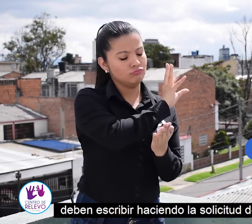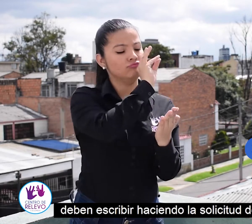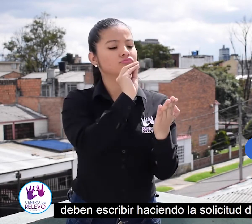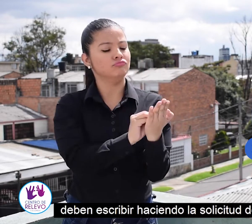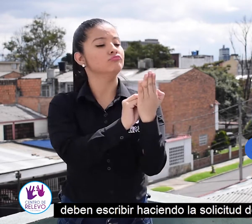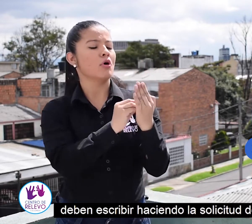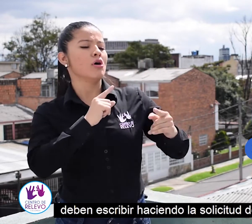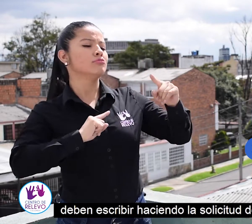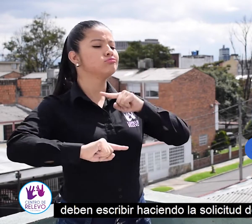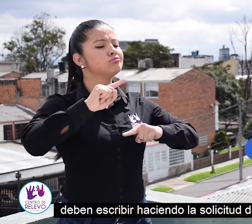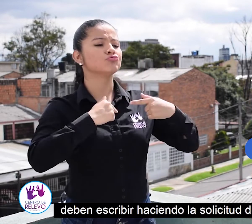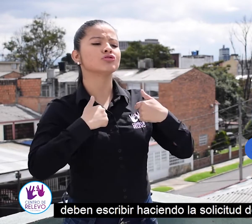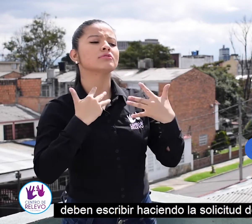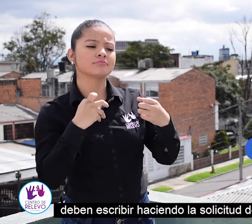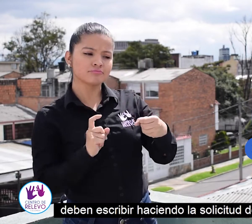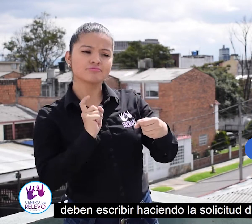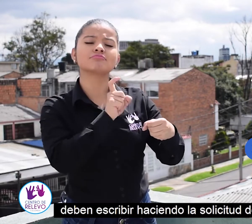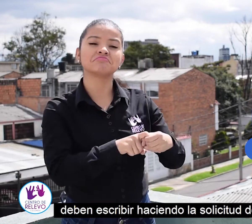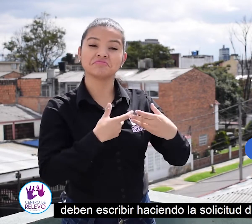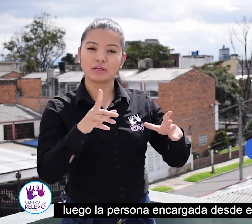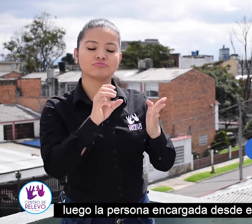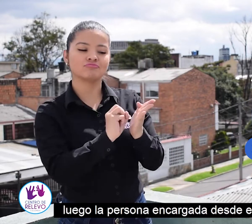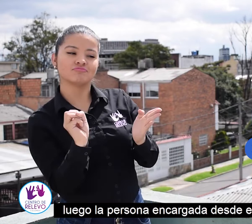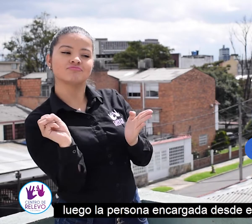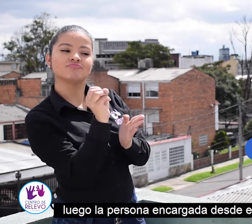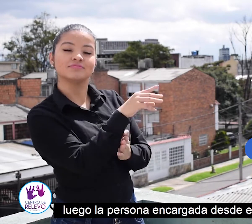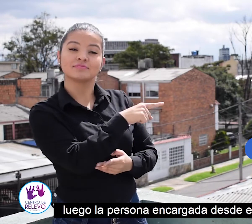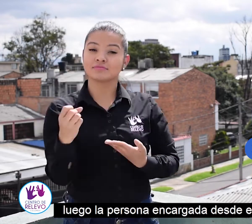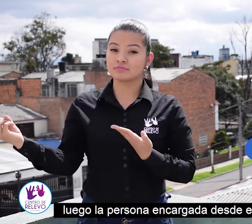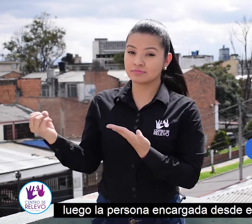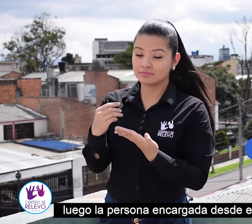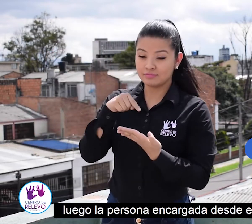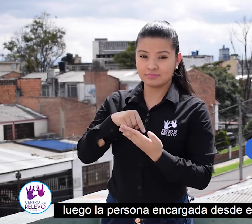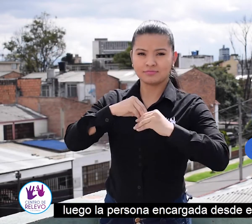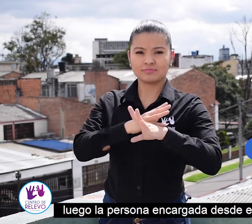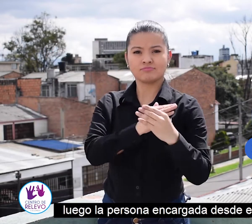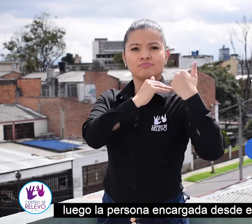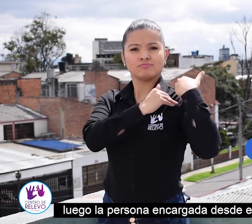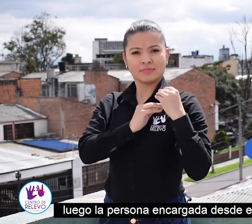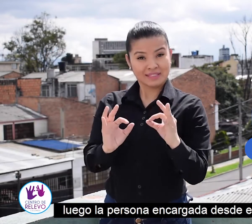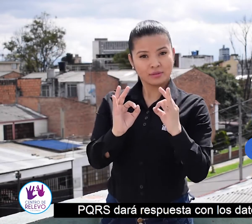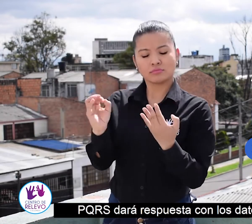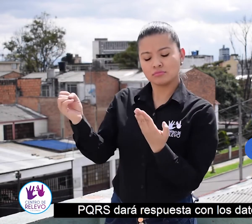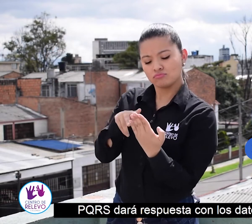310-346-9979. Deben escribir haciendo la solicitud de registro y enviarla. Luego, la persona encargada desde el área de calidad